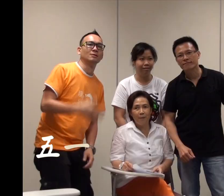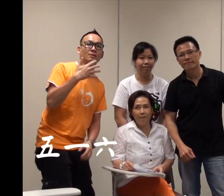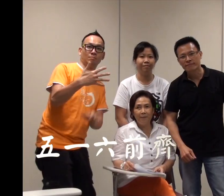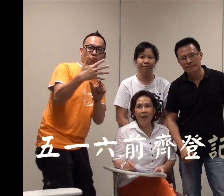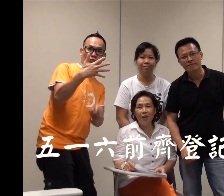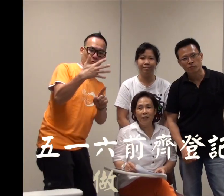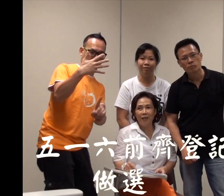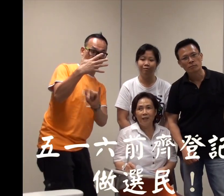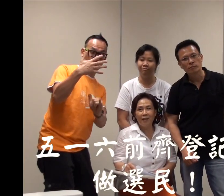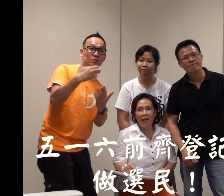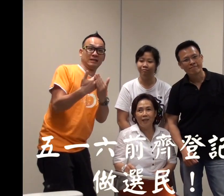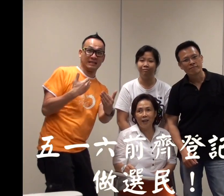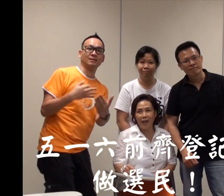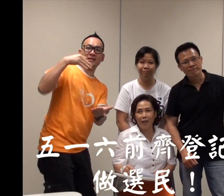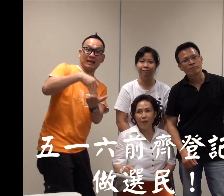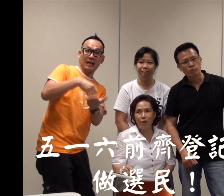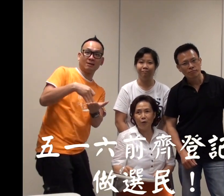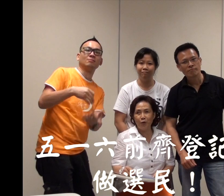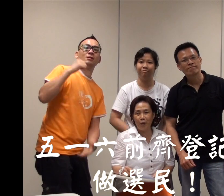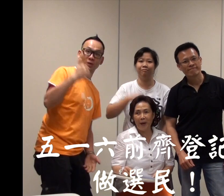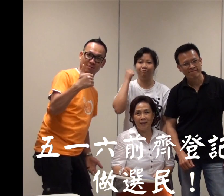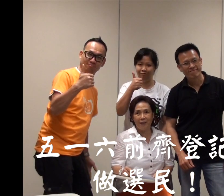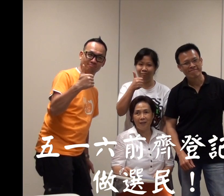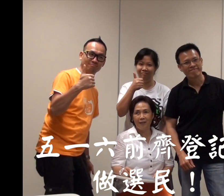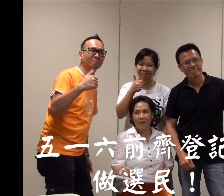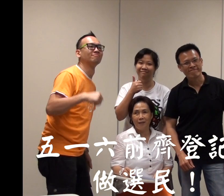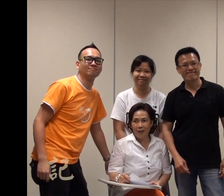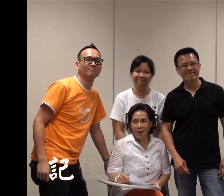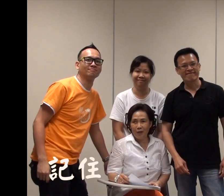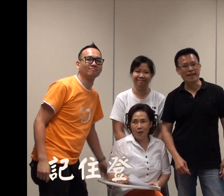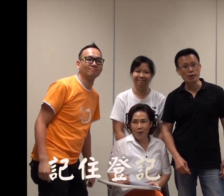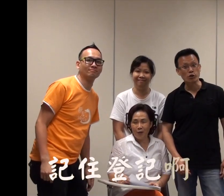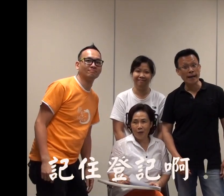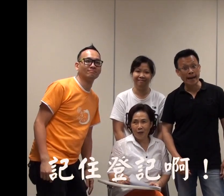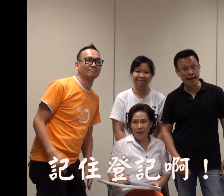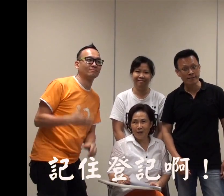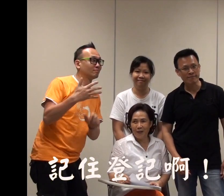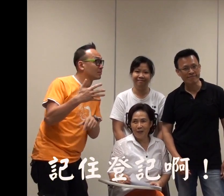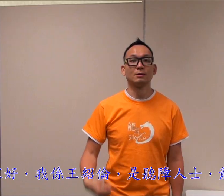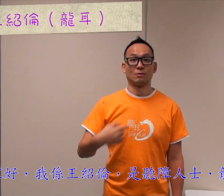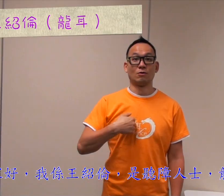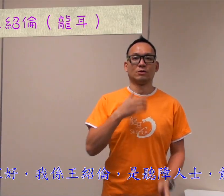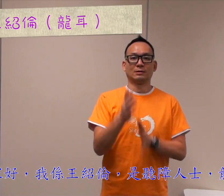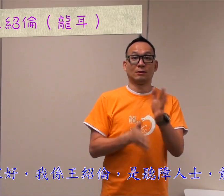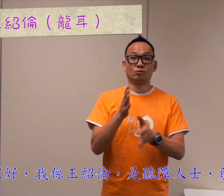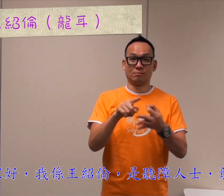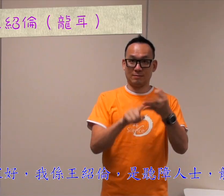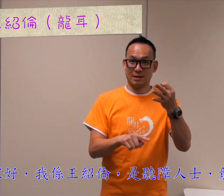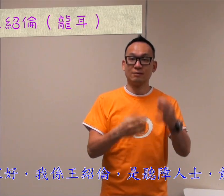五一六前 齐登记做选民记住登记大家好 我是王少伦